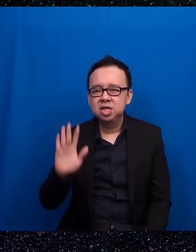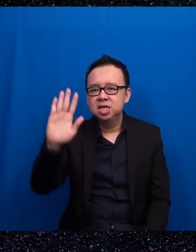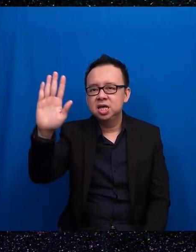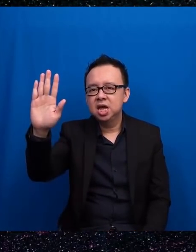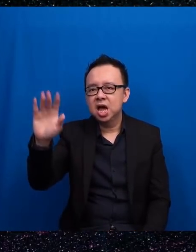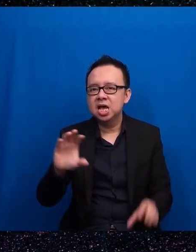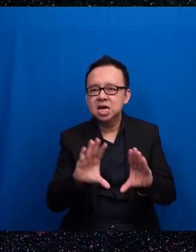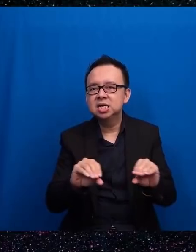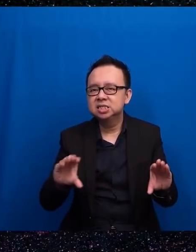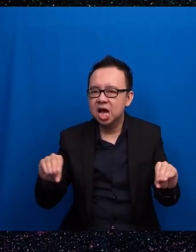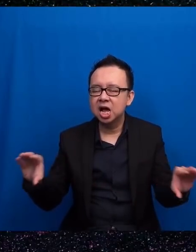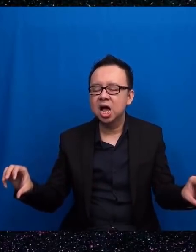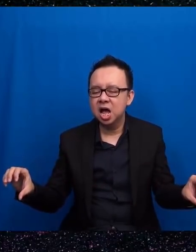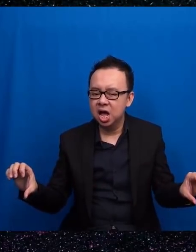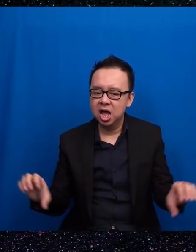Dia